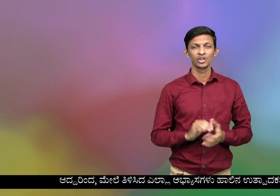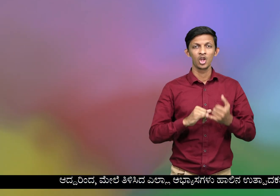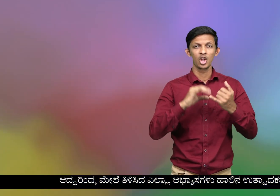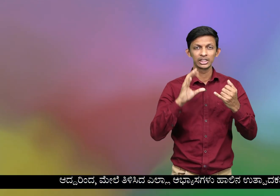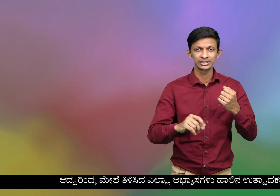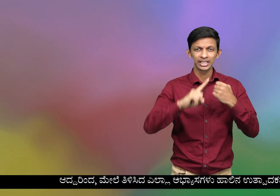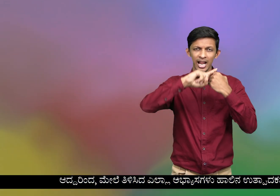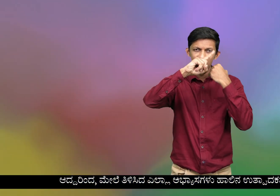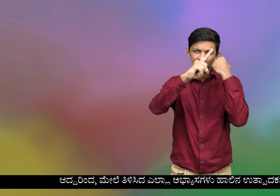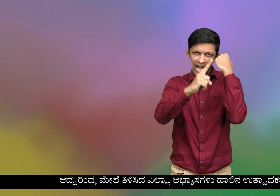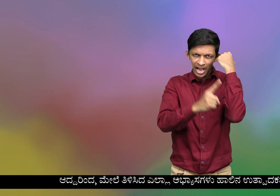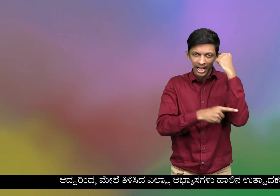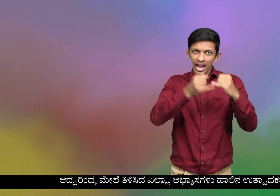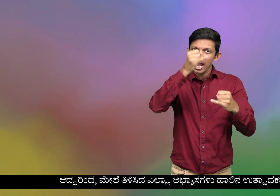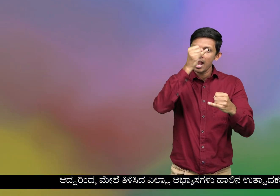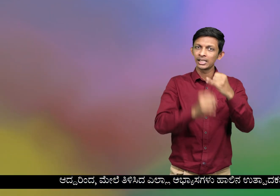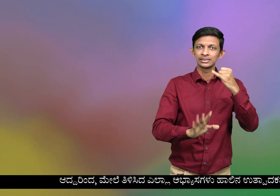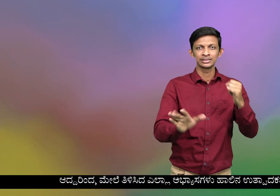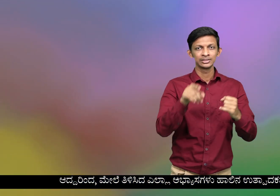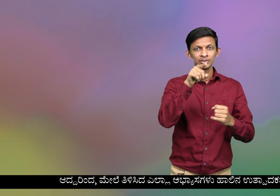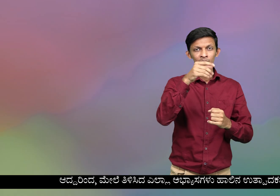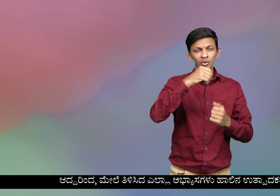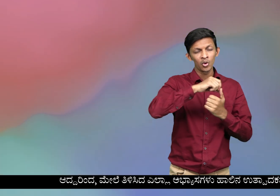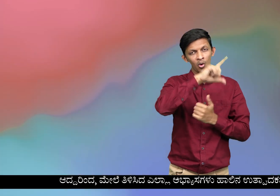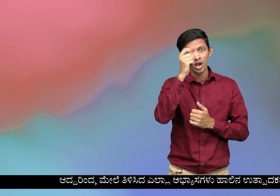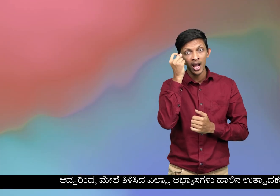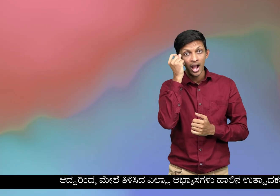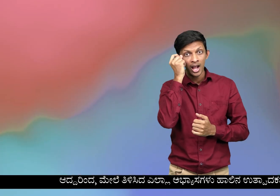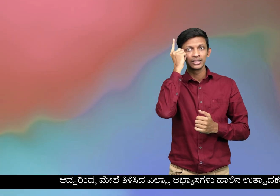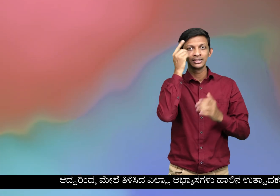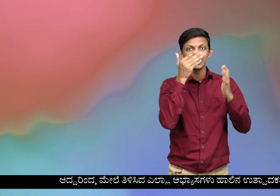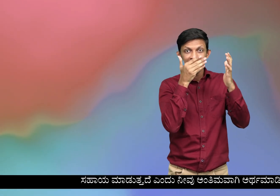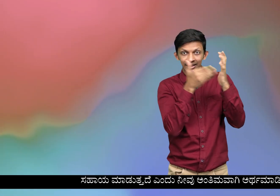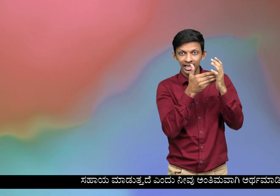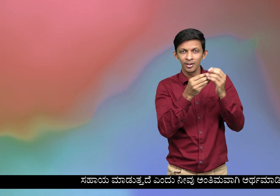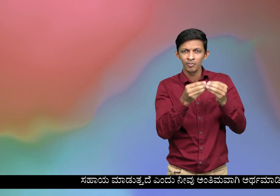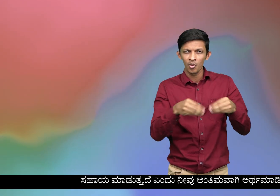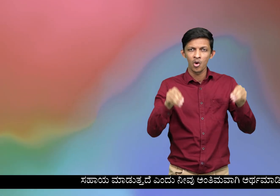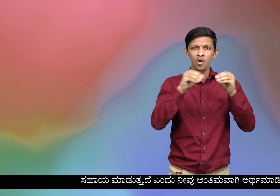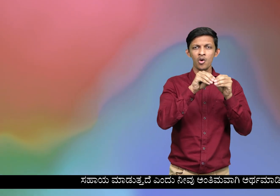ಆದ್ದರಿಂದ ಮೇಲೆ ತಿಳಿಸಿದ ಎಲ್ಲ ಅಭ್ಯಾಸಗಳು ಹಾಲಿನ ಉತ್ಪಾದಕತೆಯನ್ನು ಹೆಚ್ಚಿಸಲು ಸಹಾಯ ಮಾಡುತ್ತದೆ